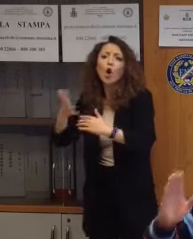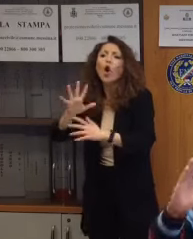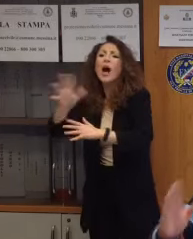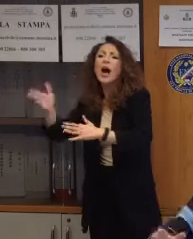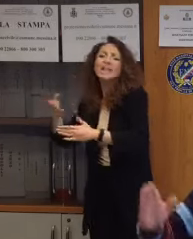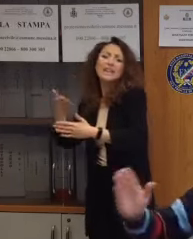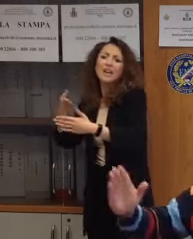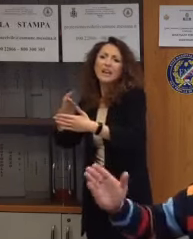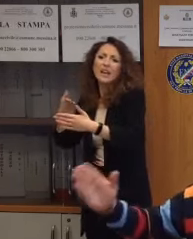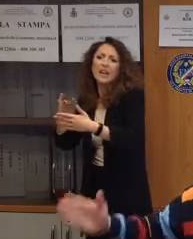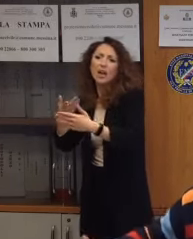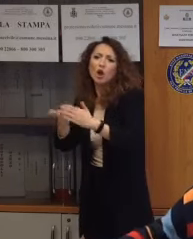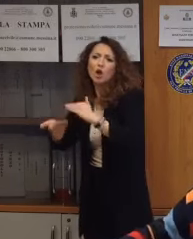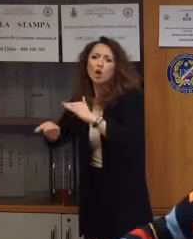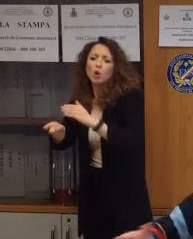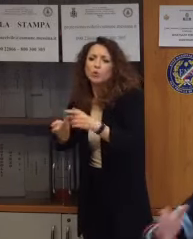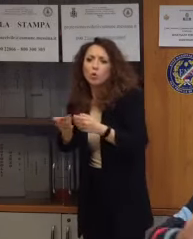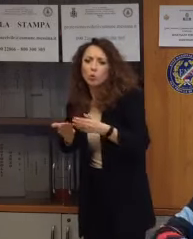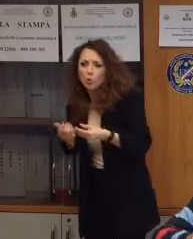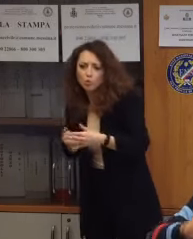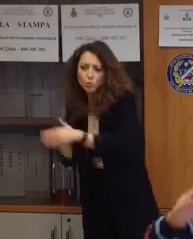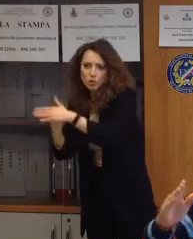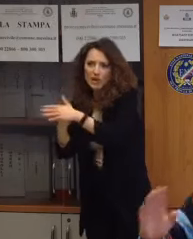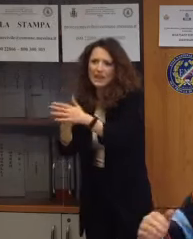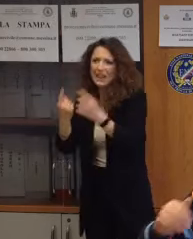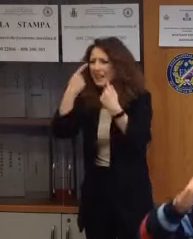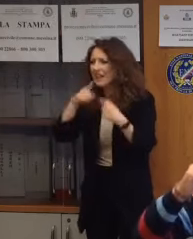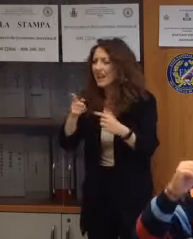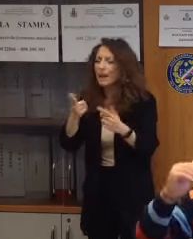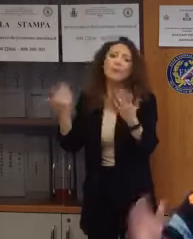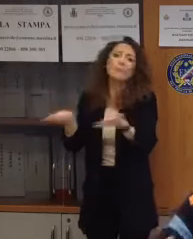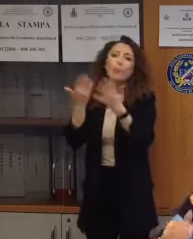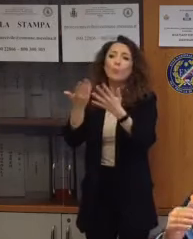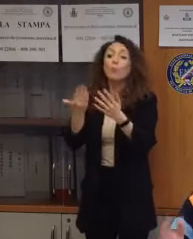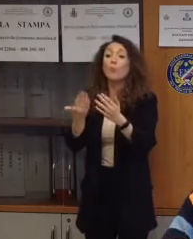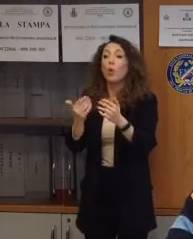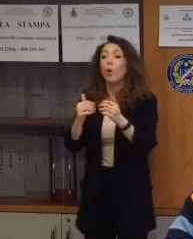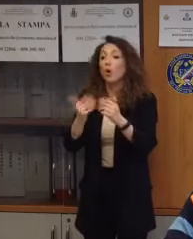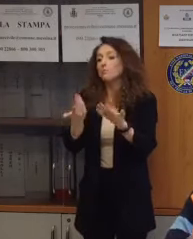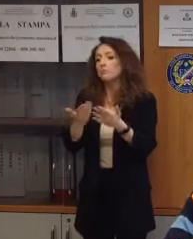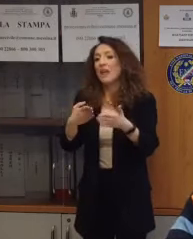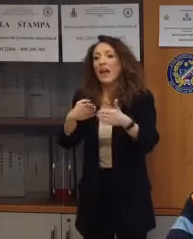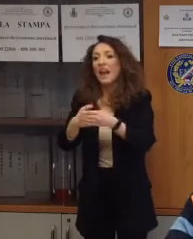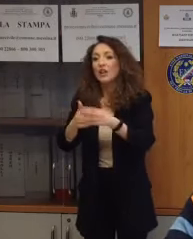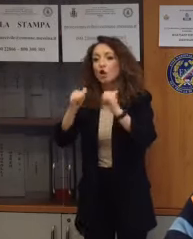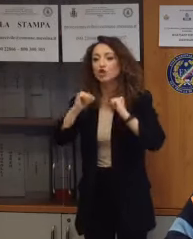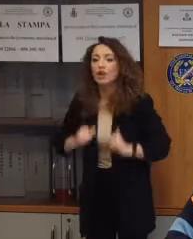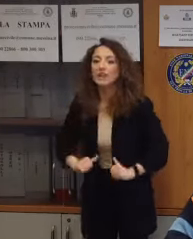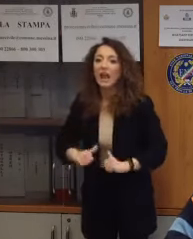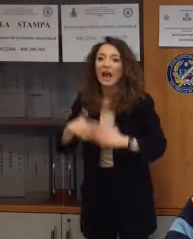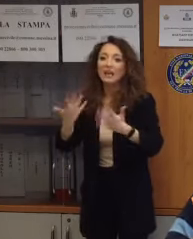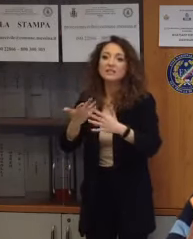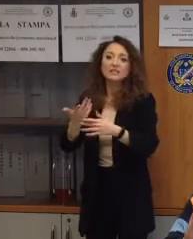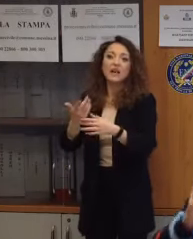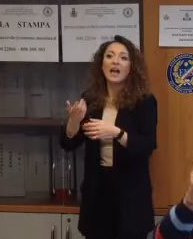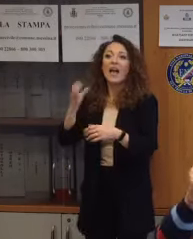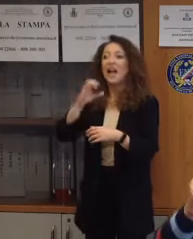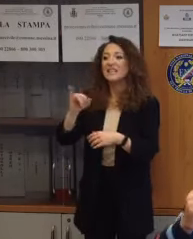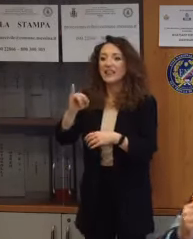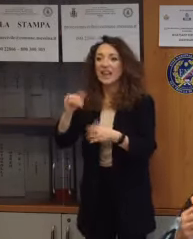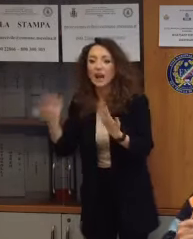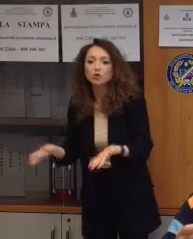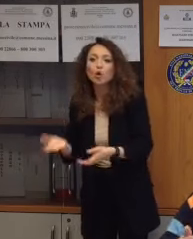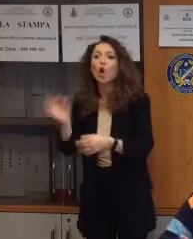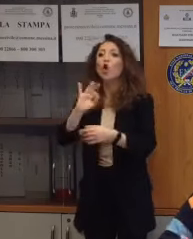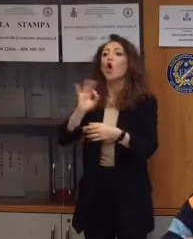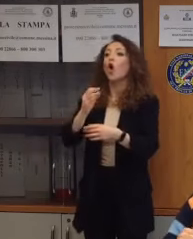tipo reddito di cittadinanza, tipo NASPI, cassa integrazione e quant'altro, sono 803. Andiamo